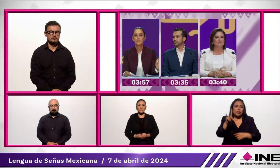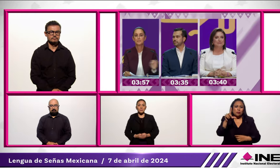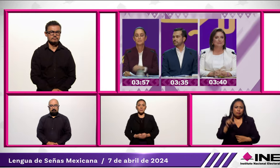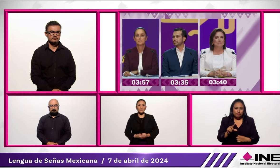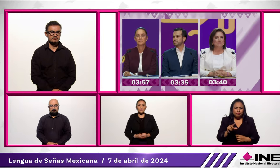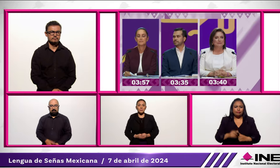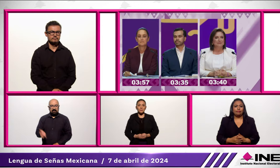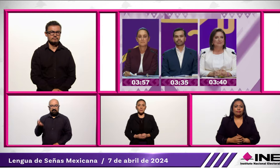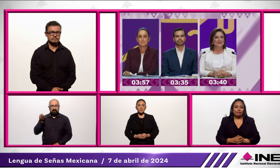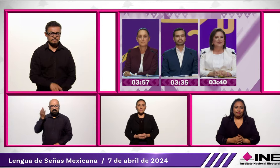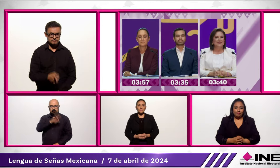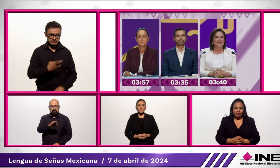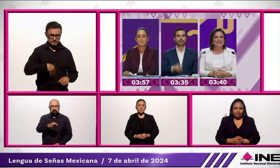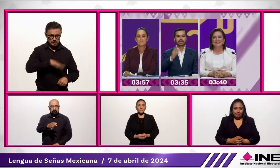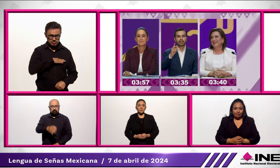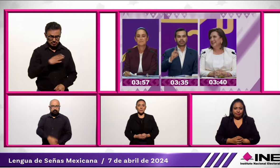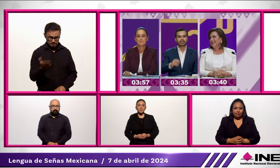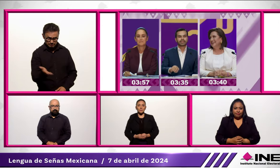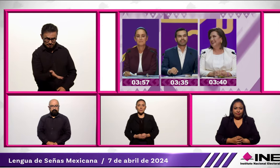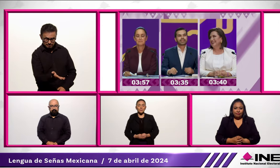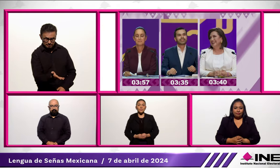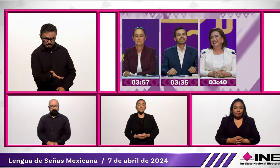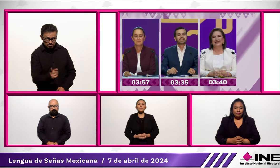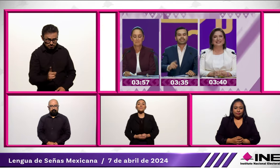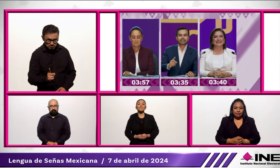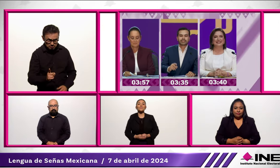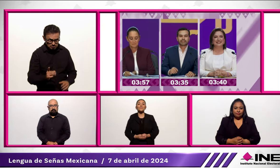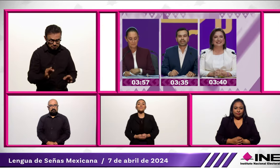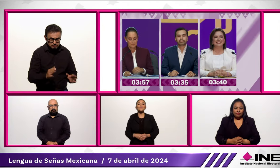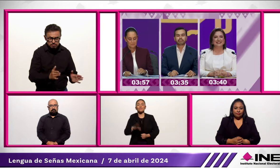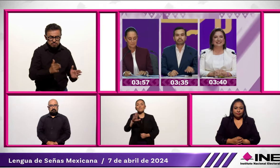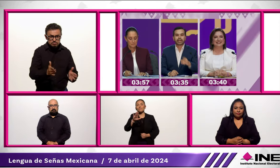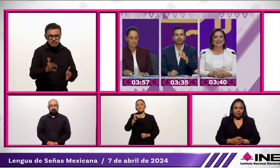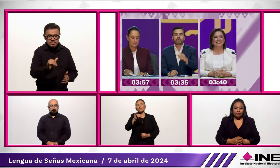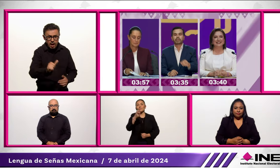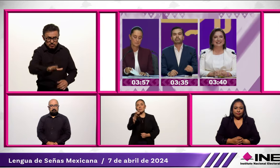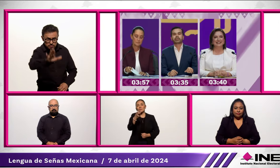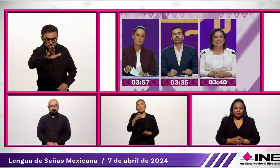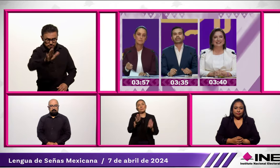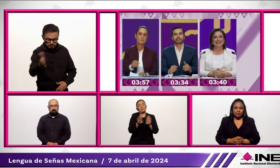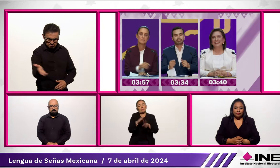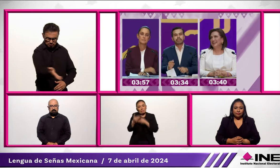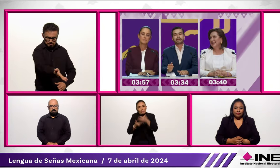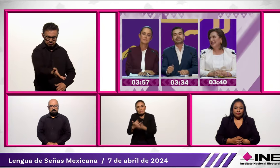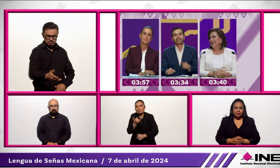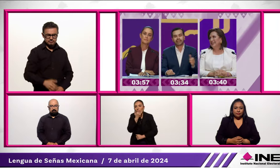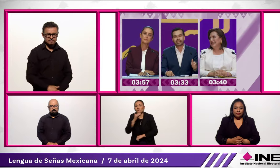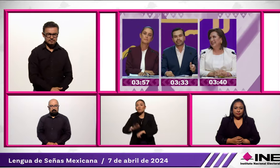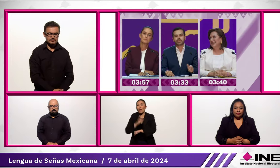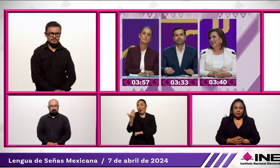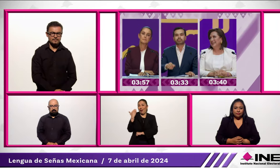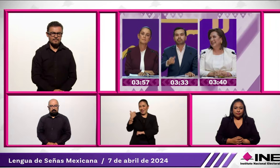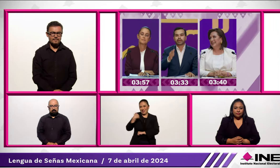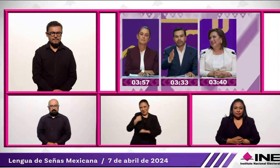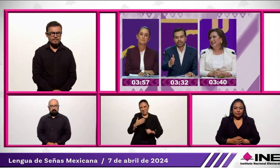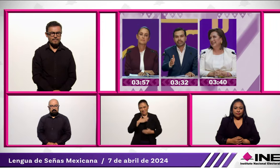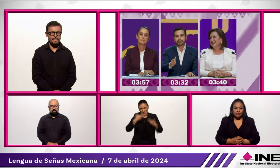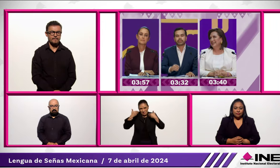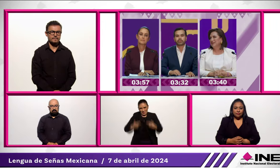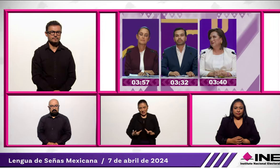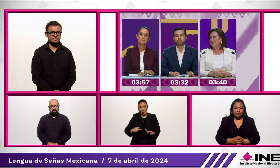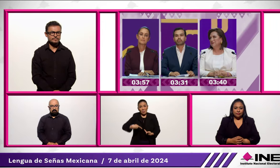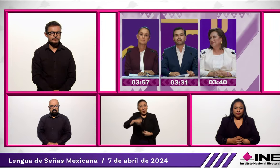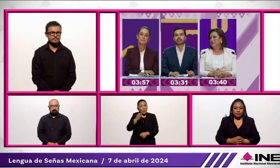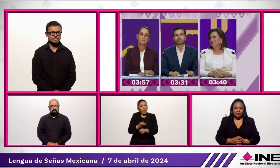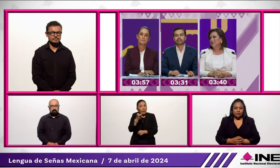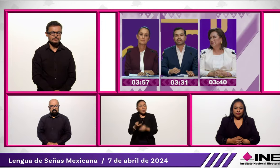Candidato Chino. Candidato Maínez, pide la palabra. Sí, para disculparme porque me presenté al inicio, pero en este